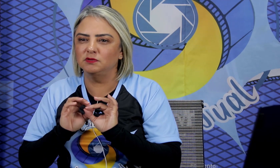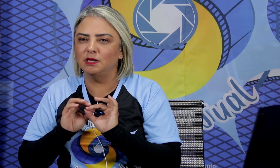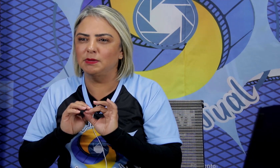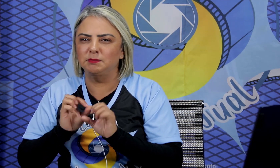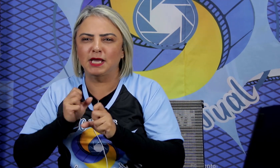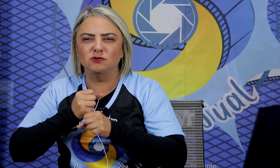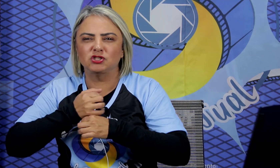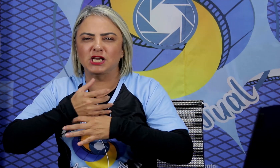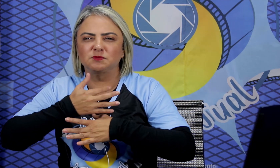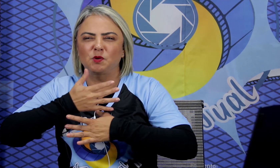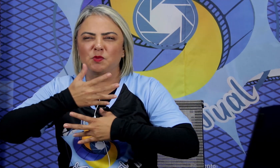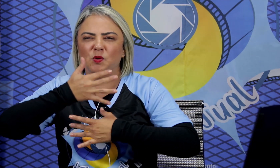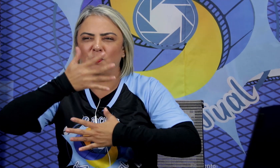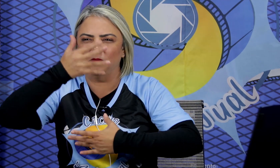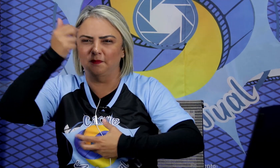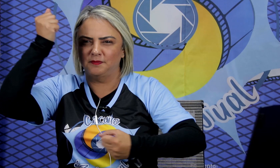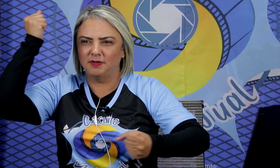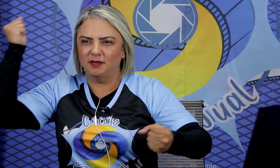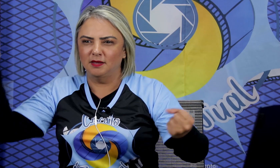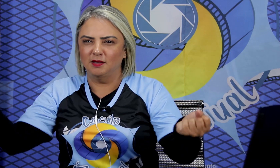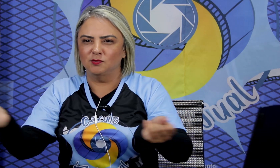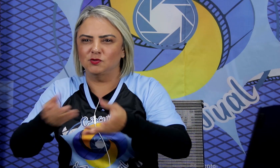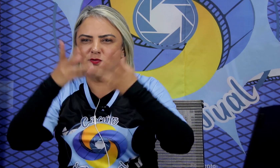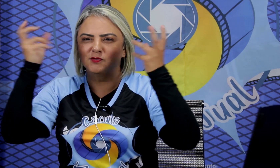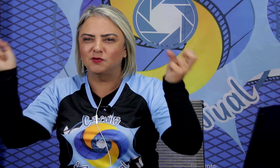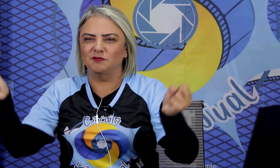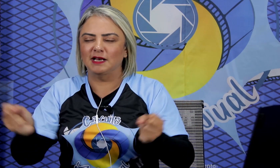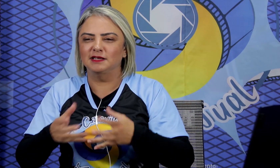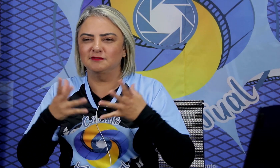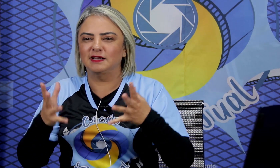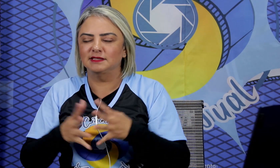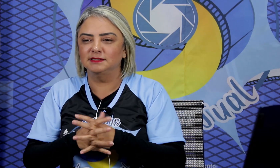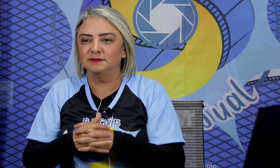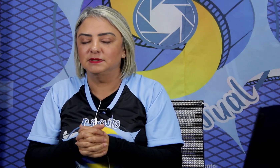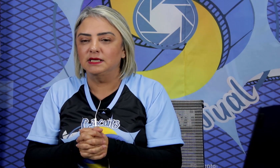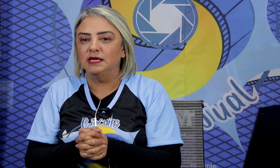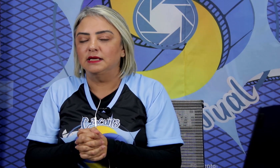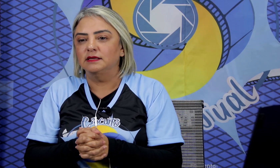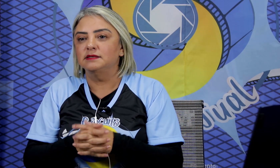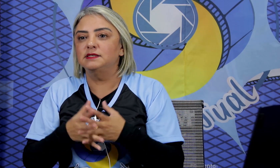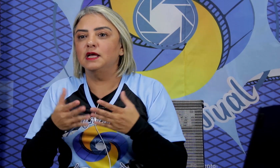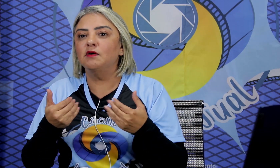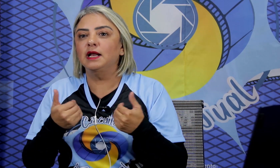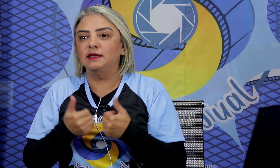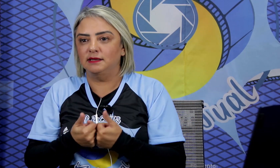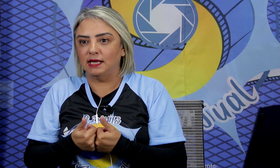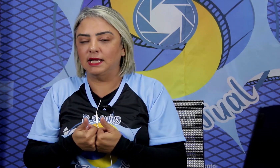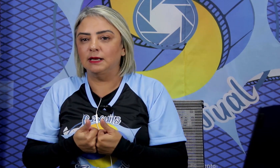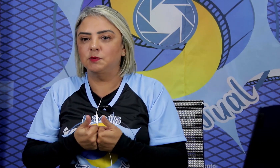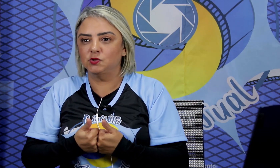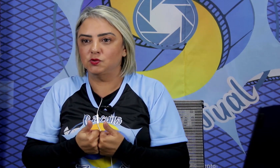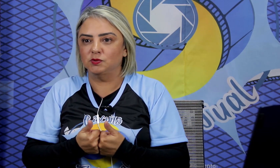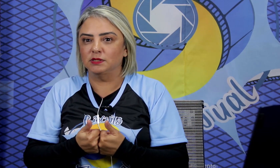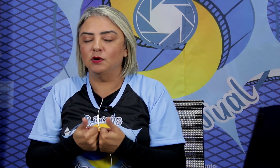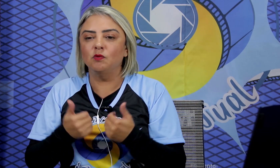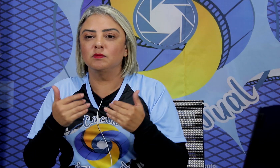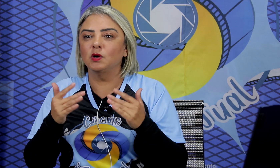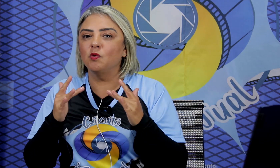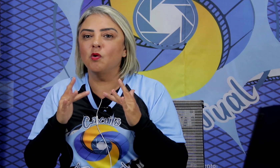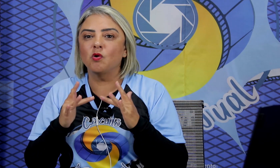também, porque aí o chat bombou. Os surdos foram falando. Se eu ali, naquela postura, não concordo